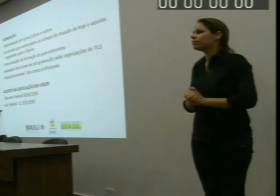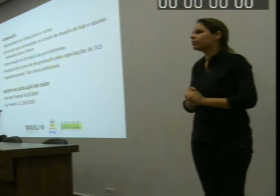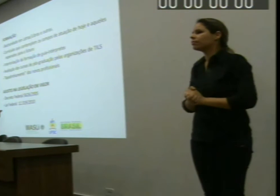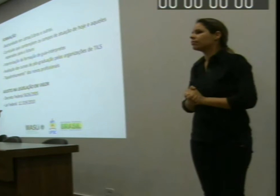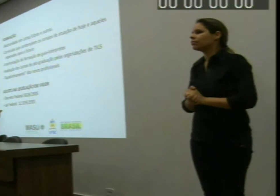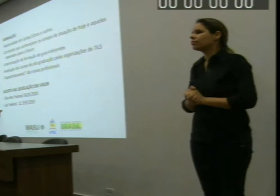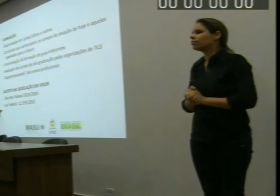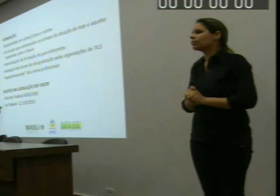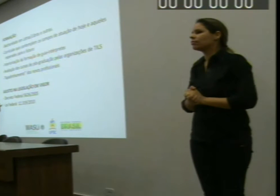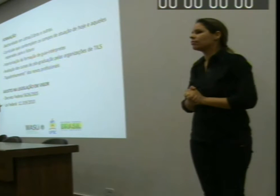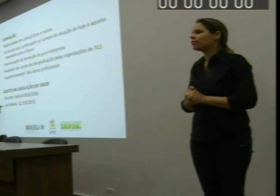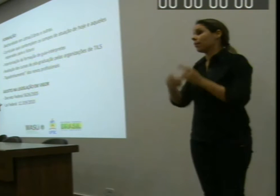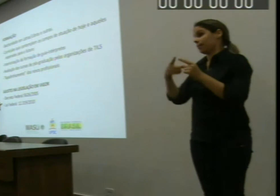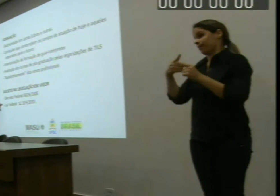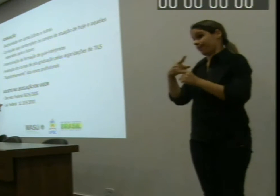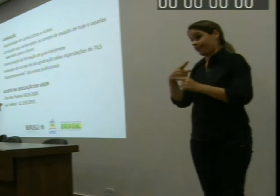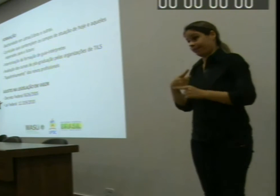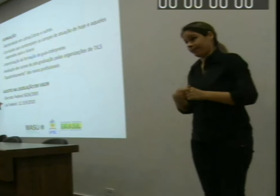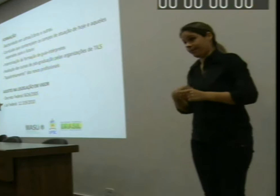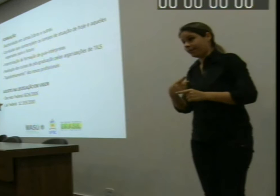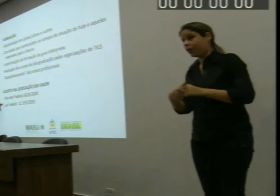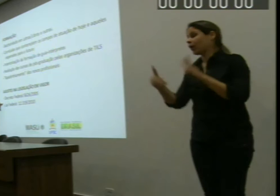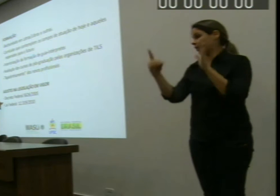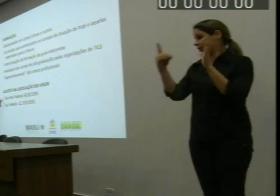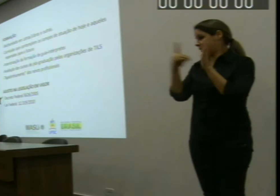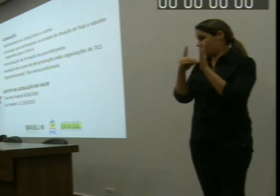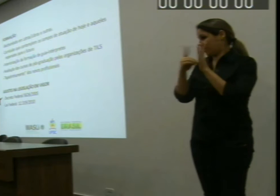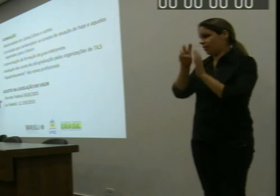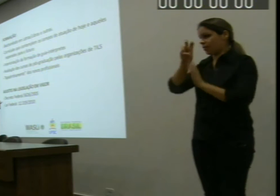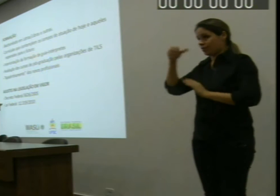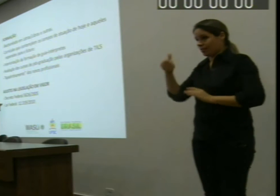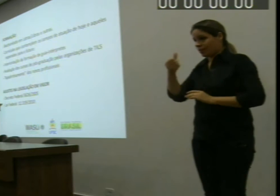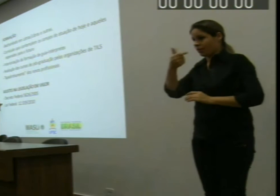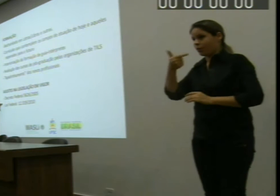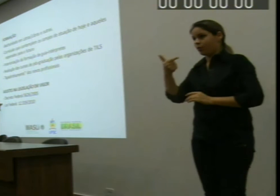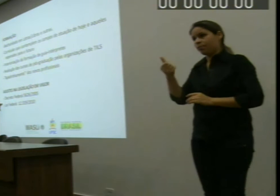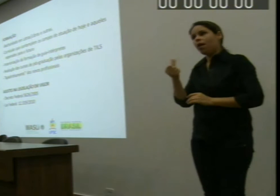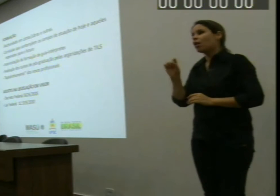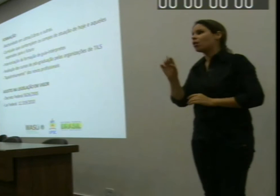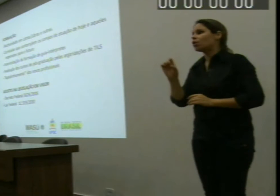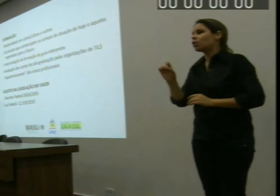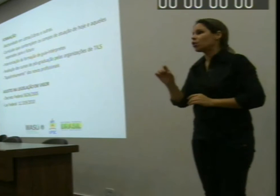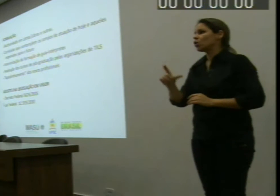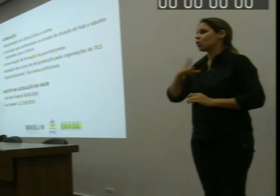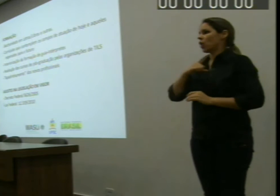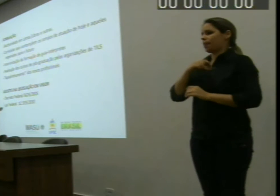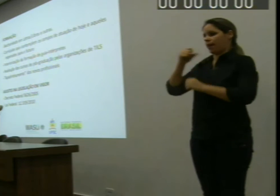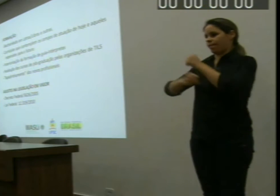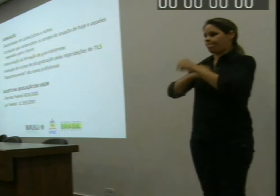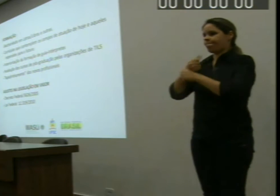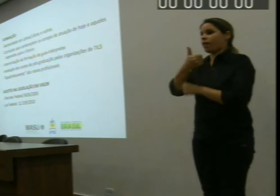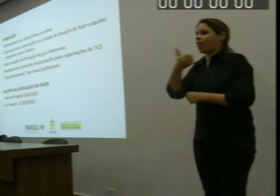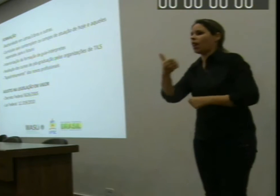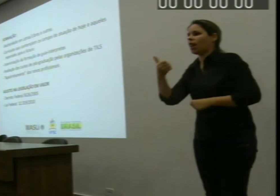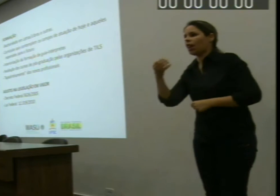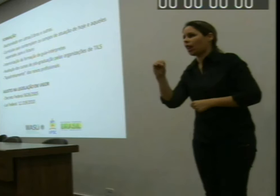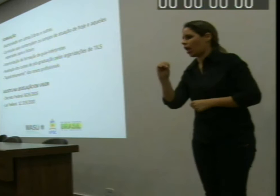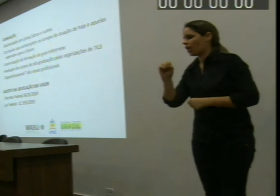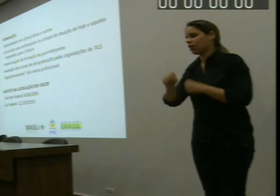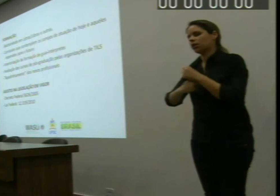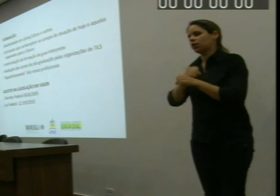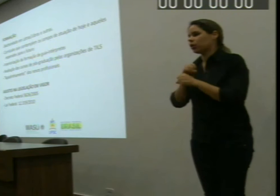vem porque ele segundo o decreto 5626 ele é válido por 10 anos sem prorrogação o decreto não previa